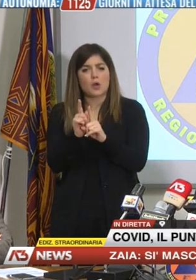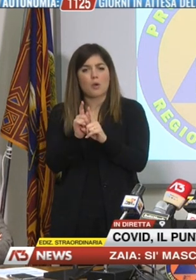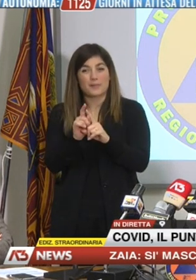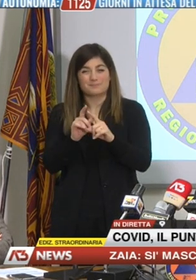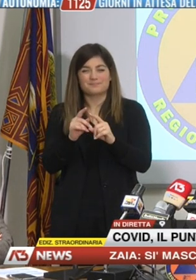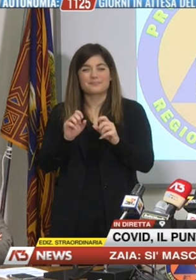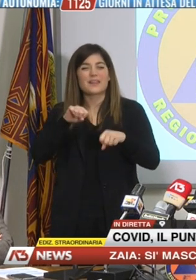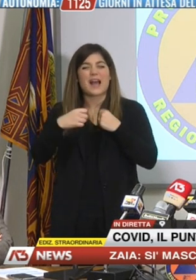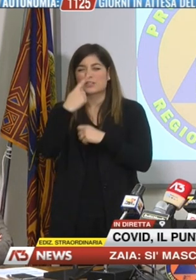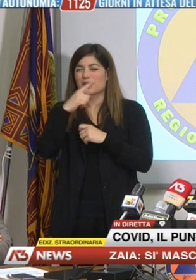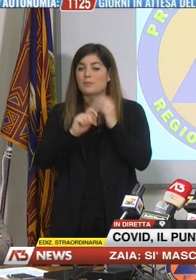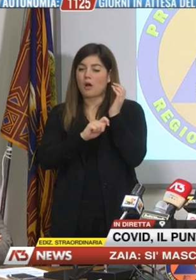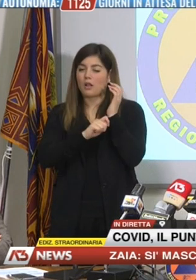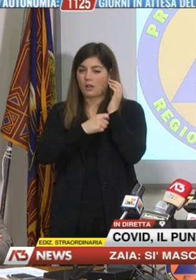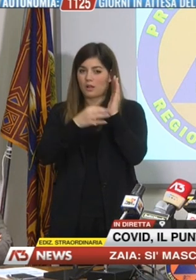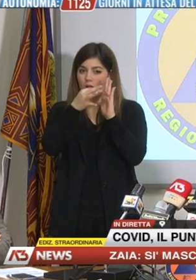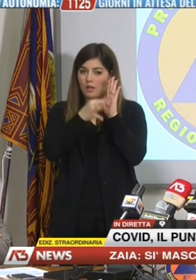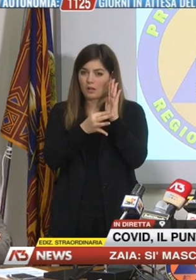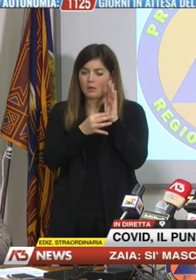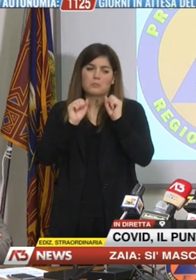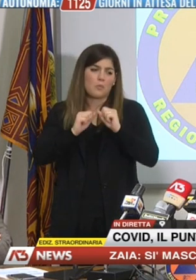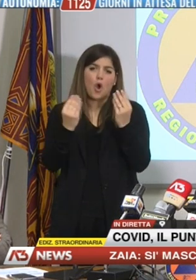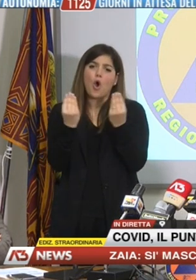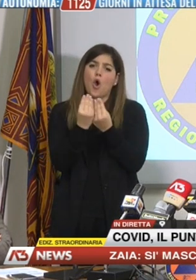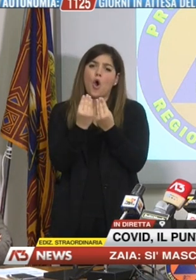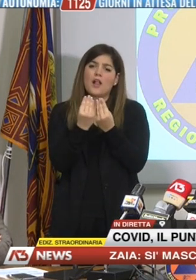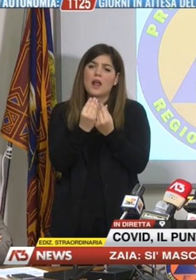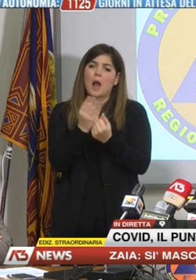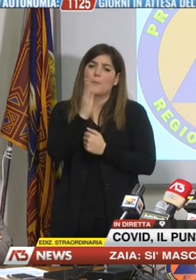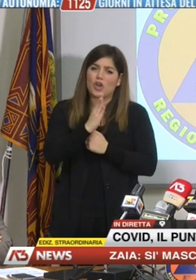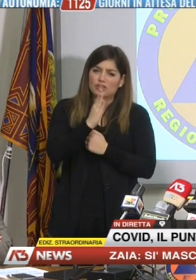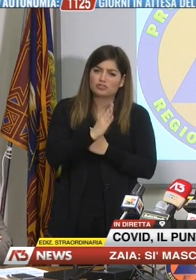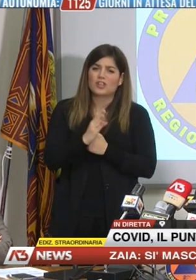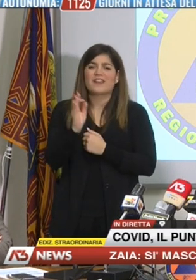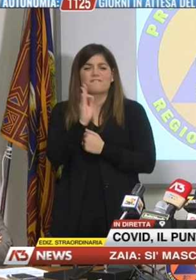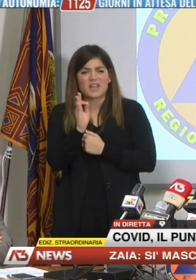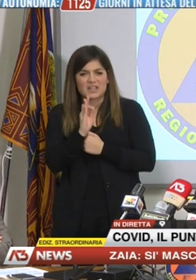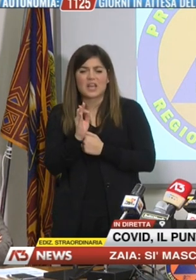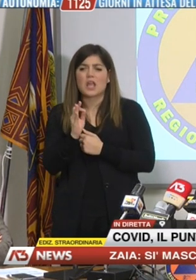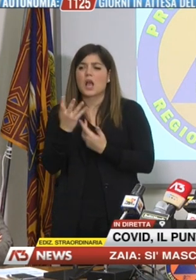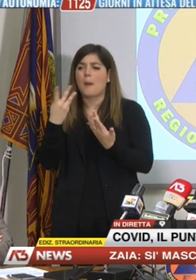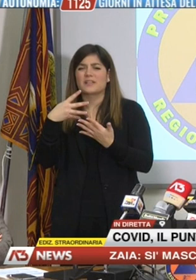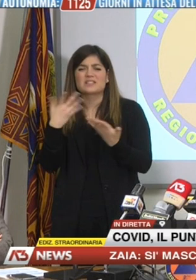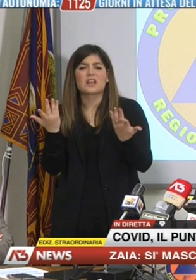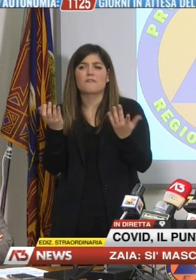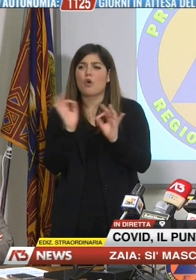esempio dal sottoscritto, dal collega Bonaccini, dal collega Fedriga, dal collega Marsiglio,